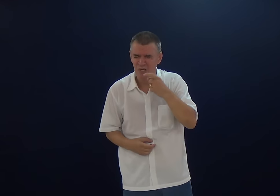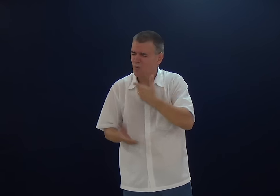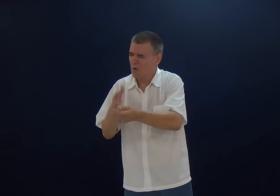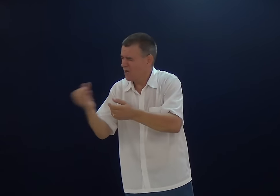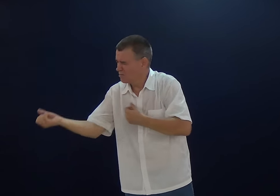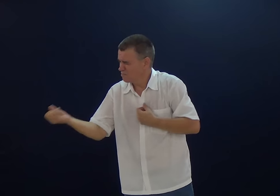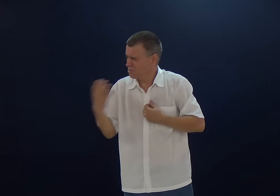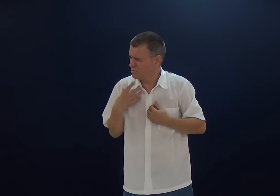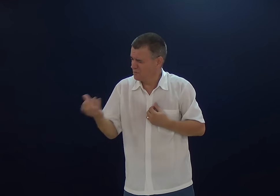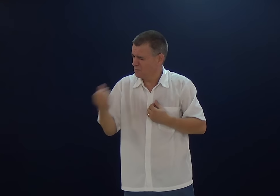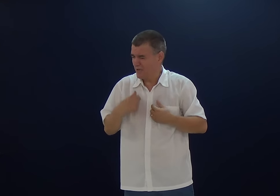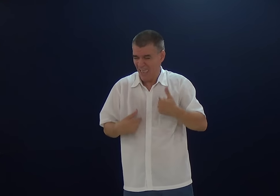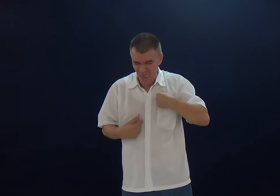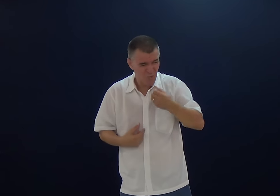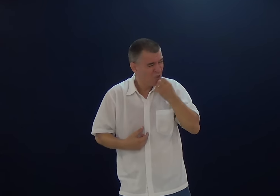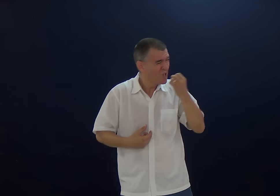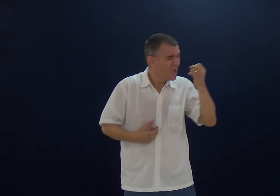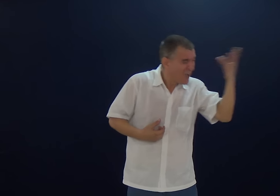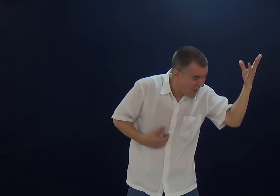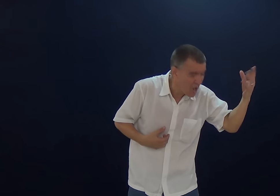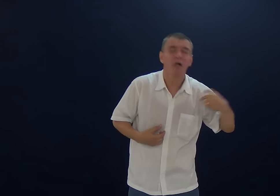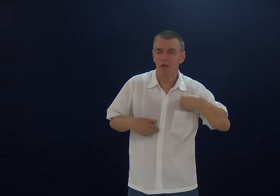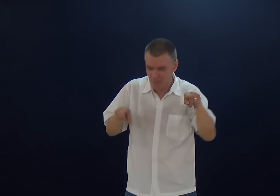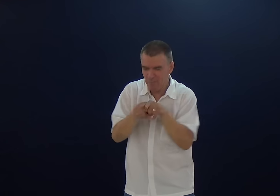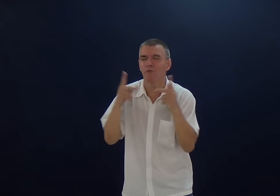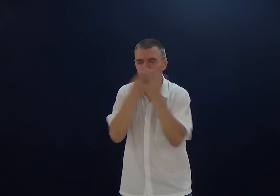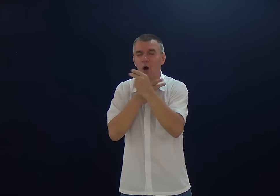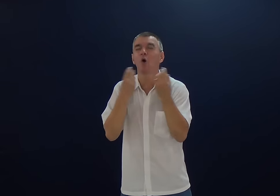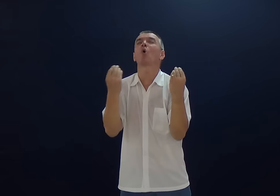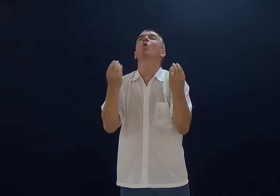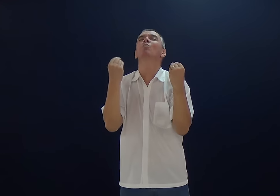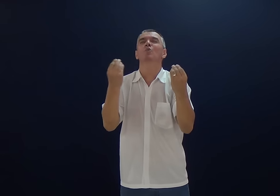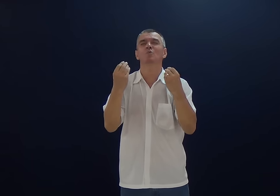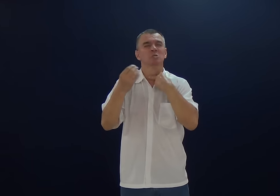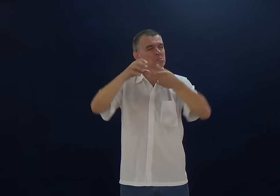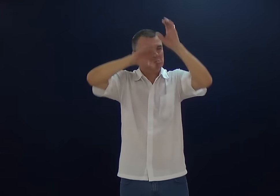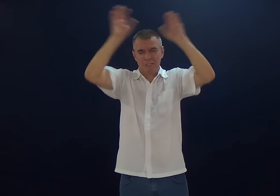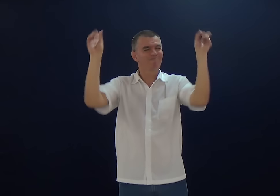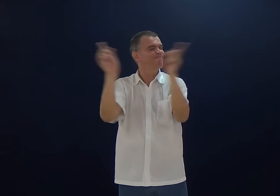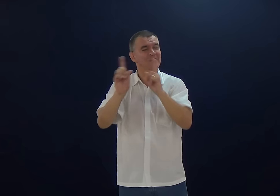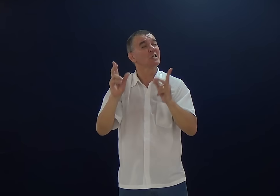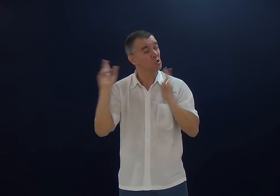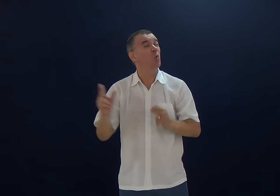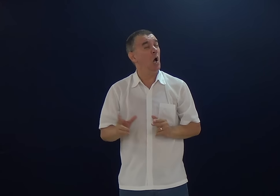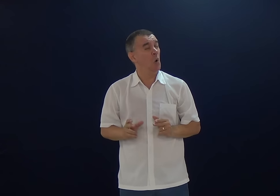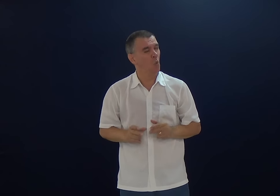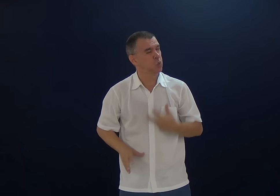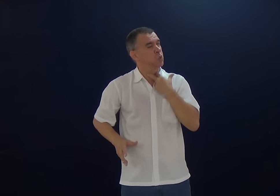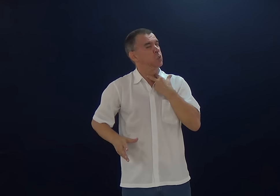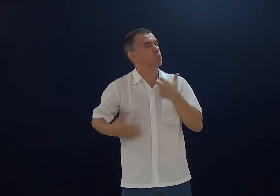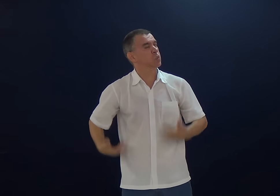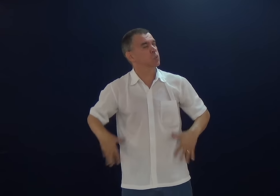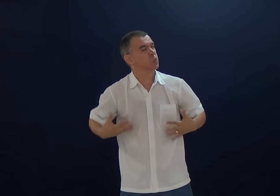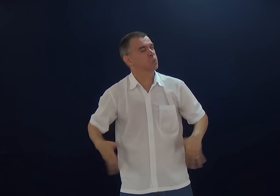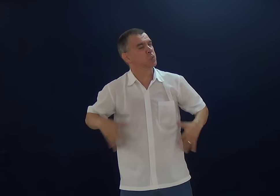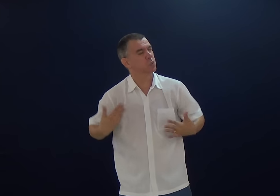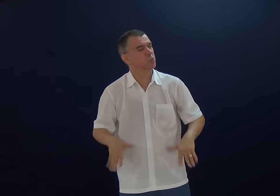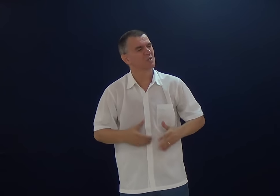Deus a viver de uma forma mais tranquila contigo ó Deus eu mesmo